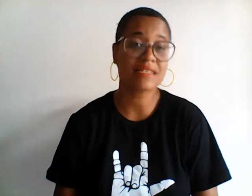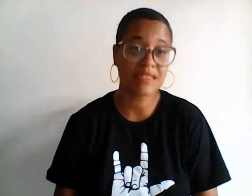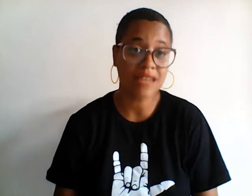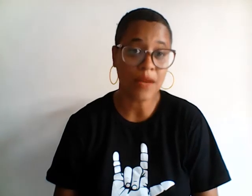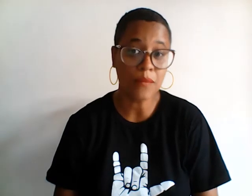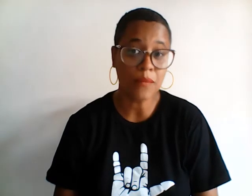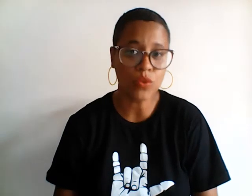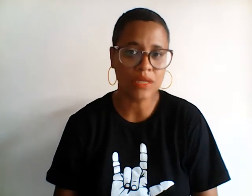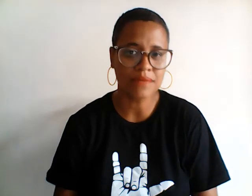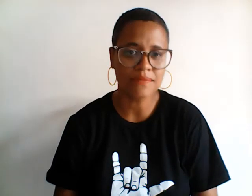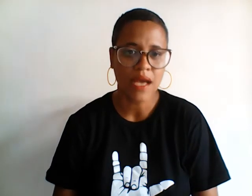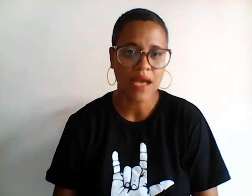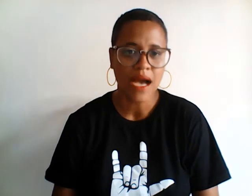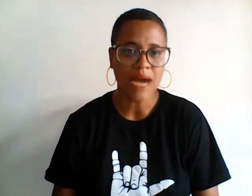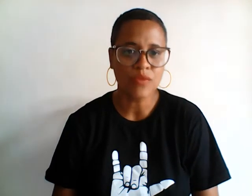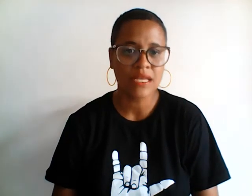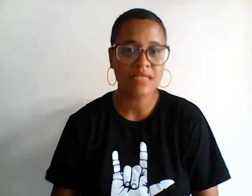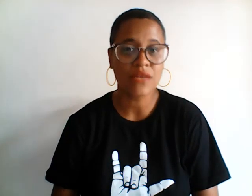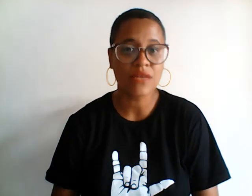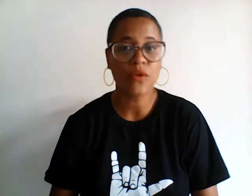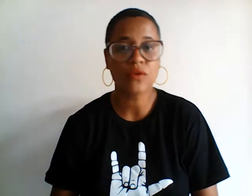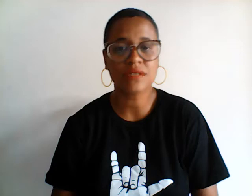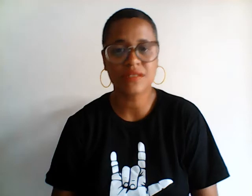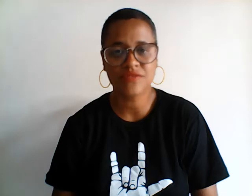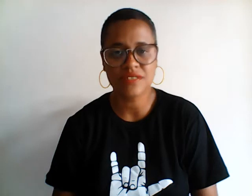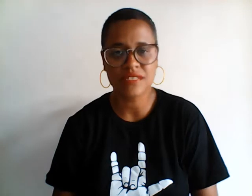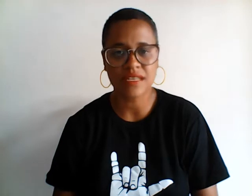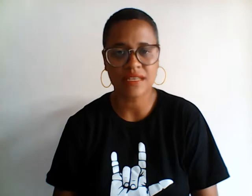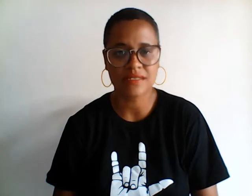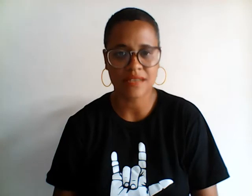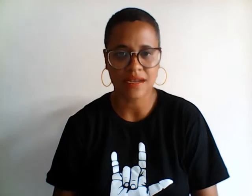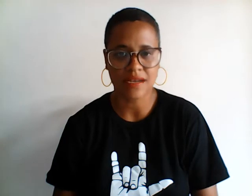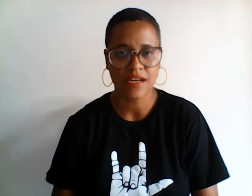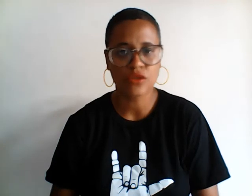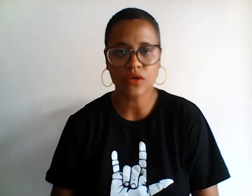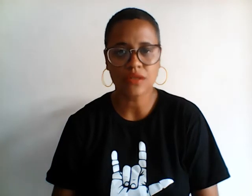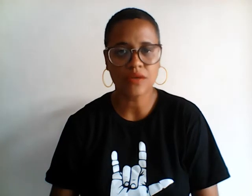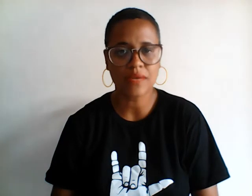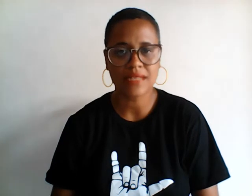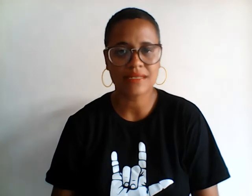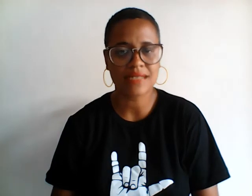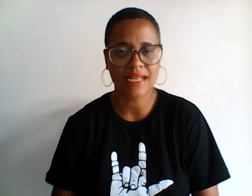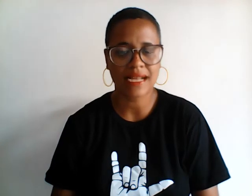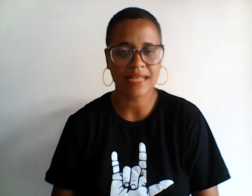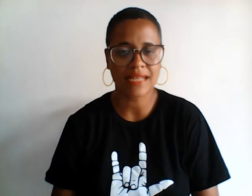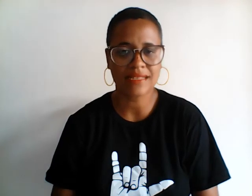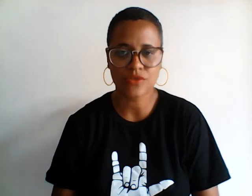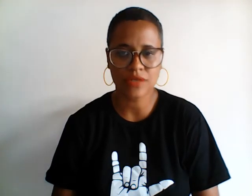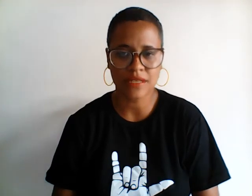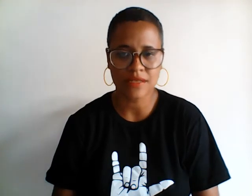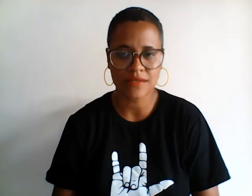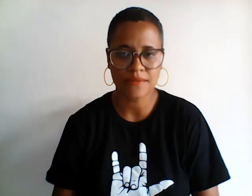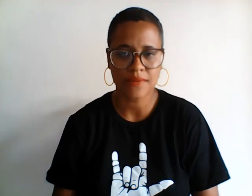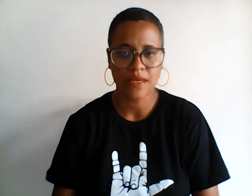seja muda. A mudez é uma outra deficiência totalmente desagregada da surdez.